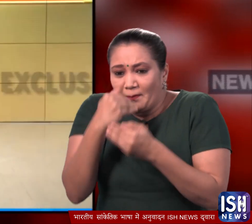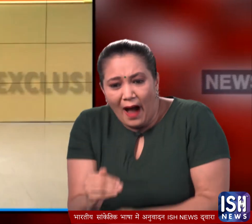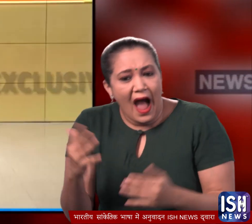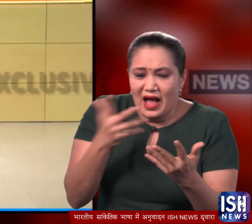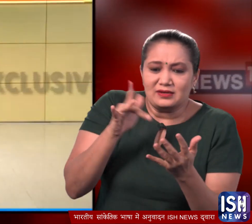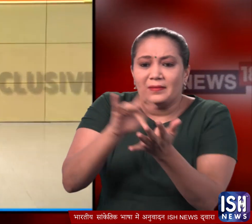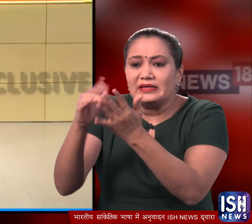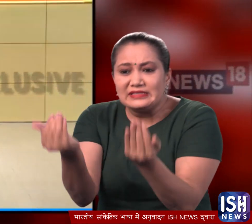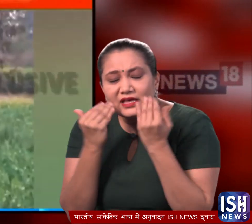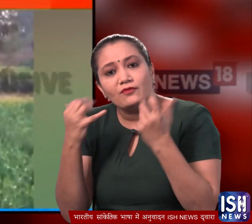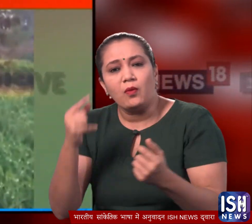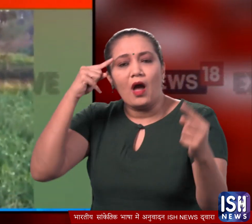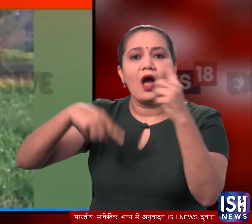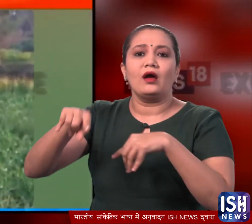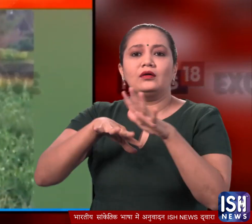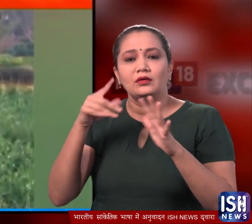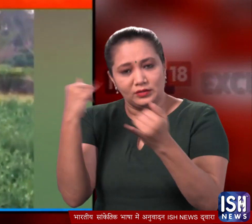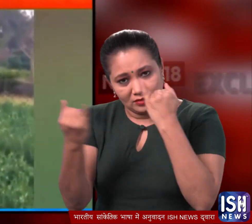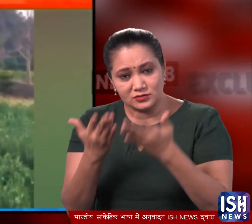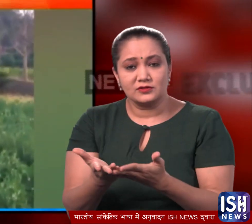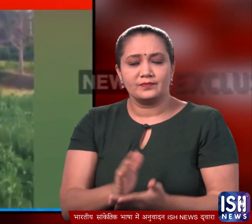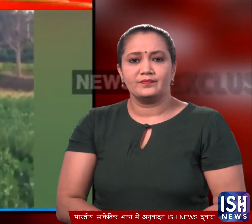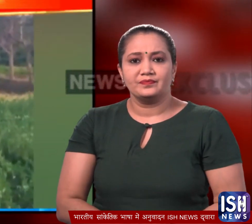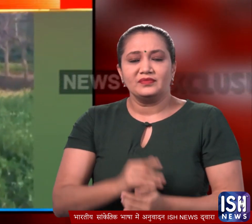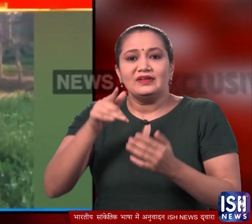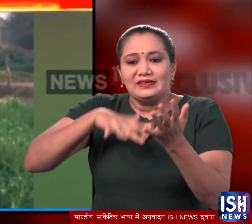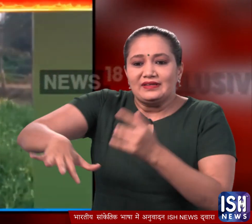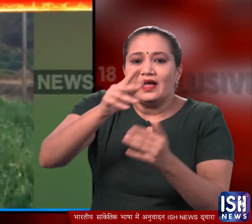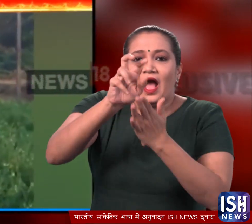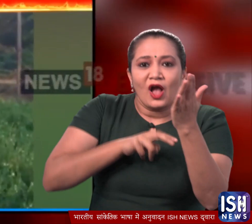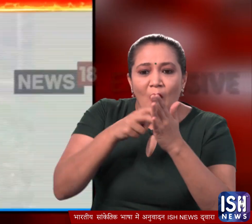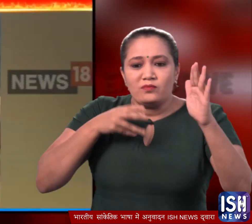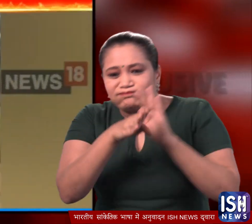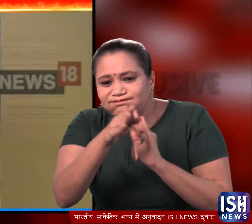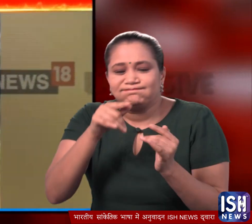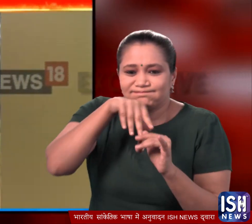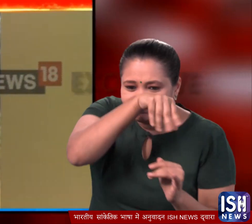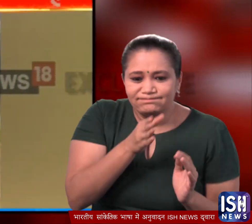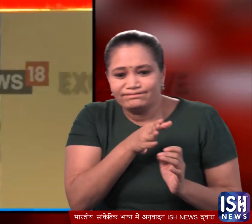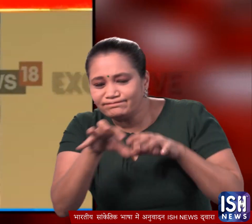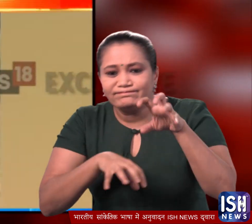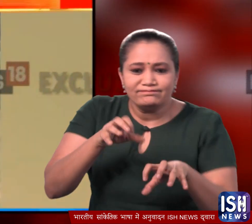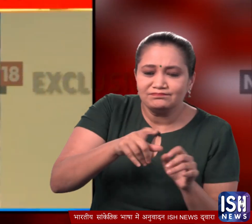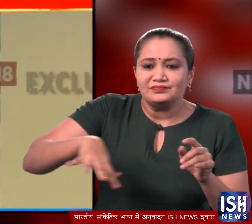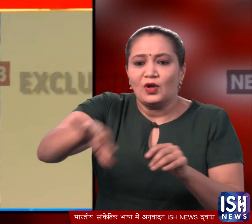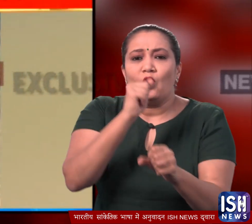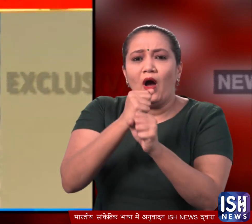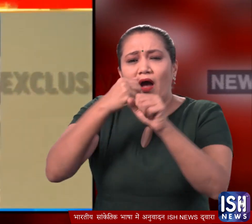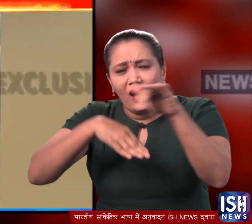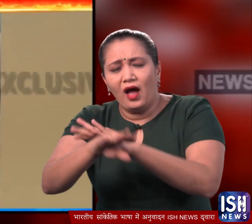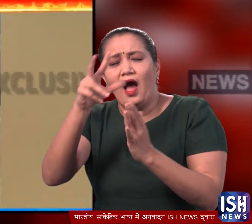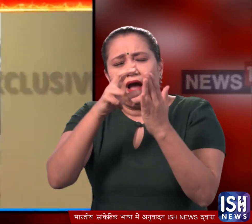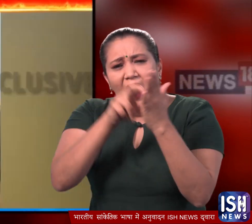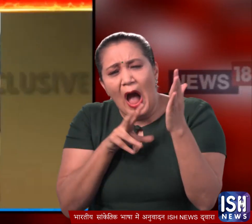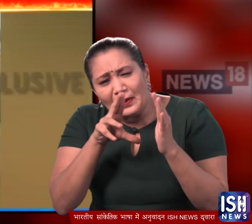जगह की तलाश में है और इसी वजह से वो जिले के अलग अलग गांवों में घूम रही है। वहां के गोला प्रखंड के एक गांव में तो इस हथनी